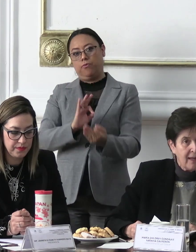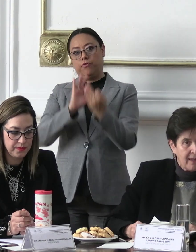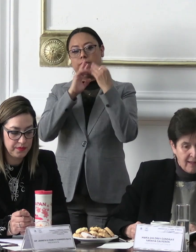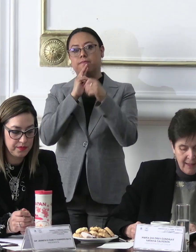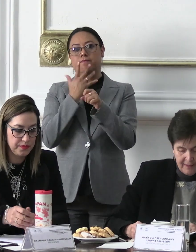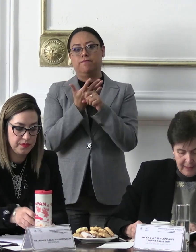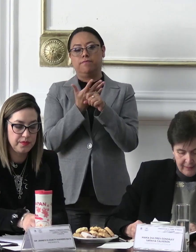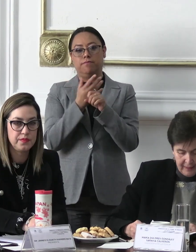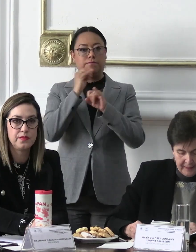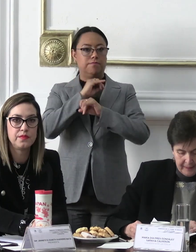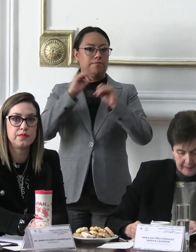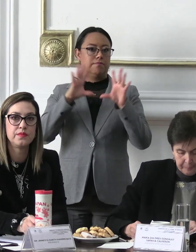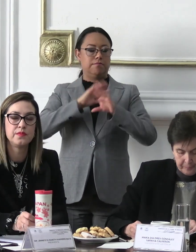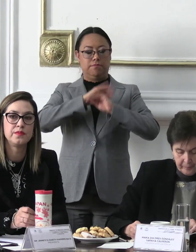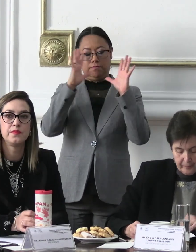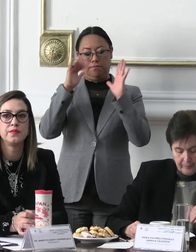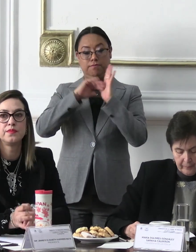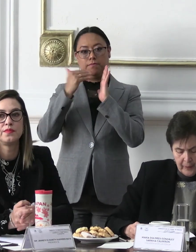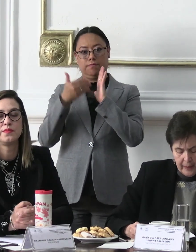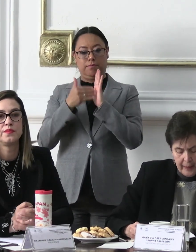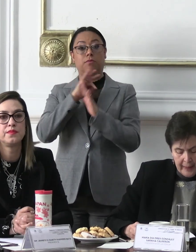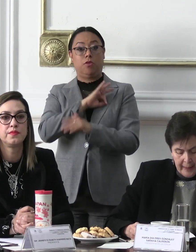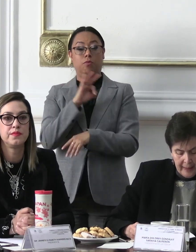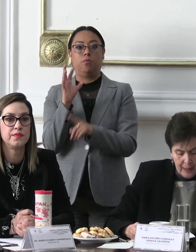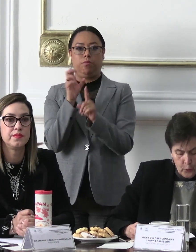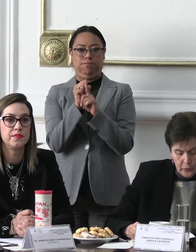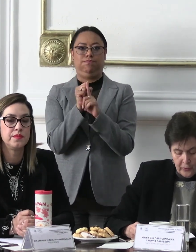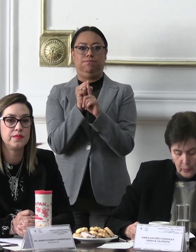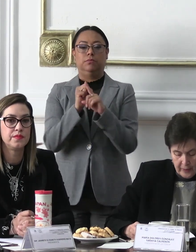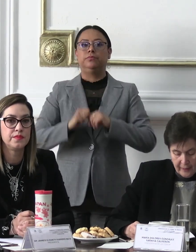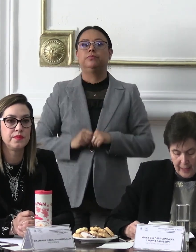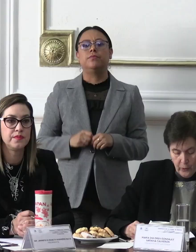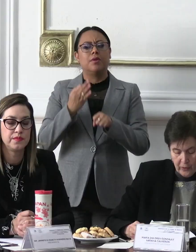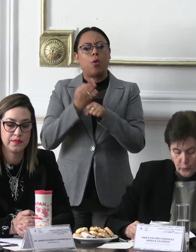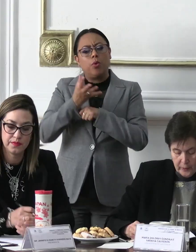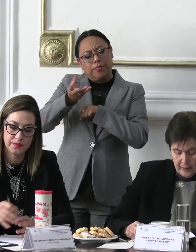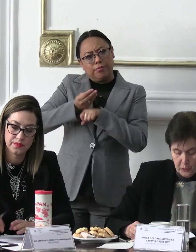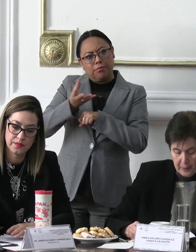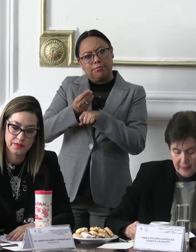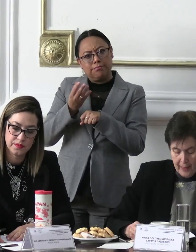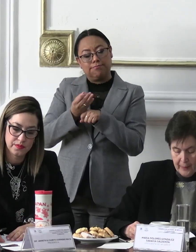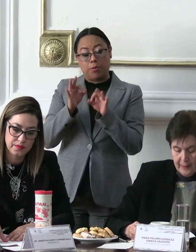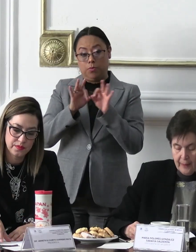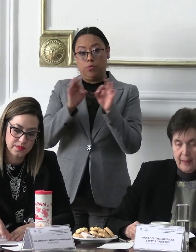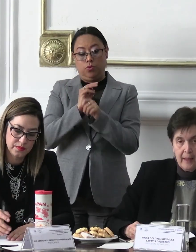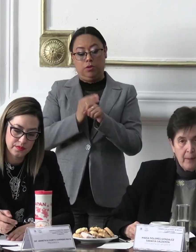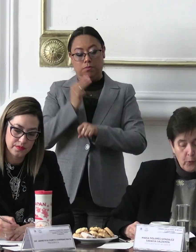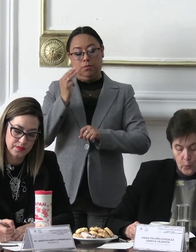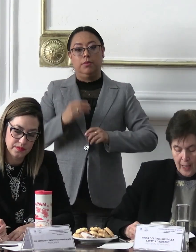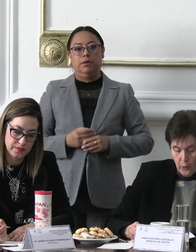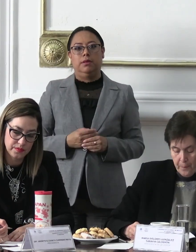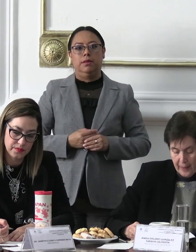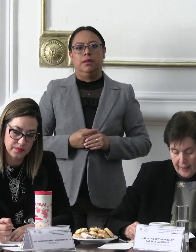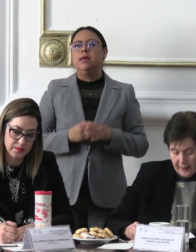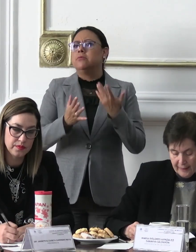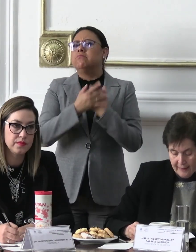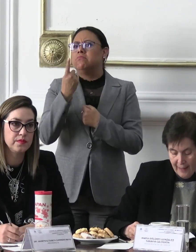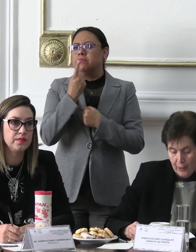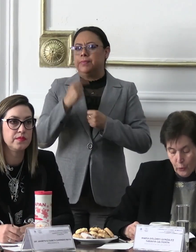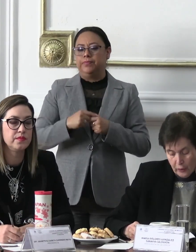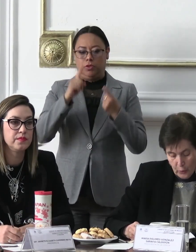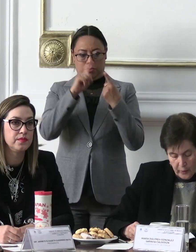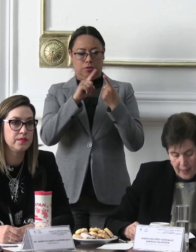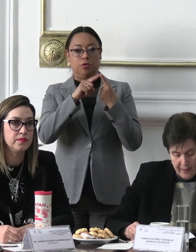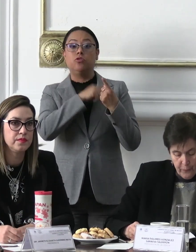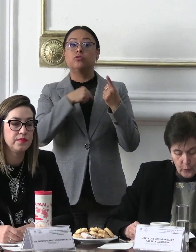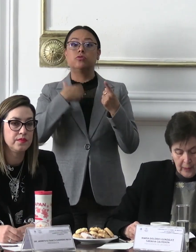responsabilidad y claridad estratégica. El ajuste solicitado resulta indispensable, por un lado, para garantizar